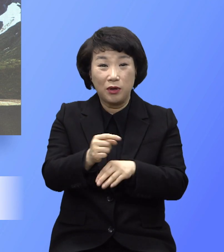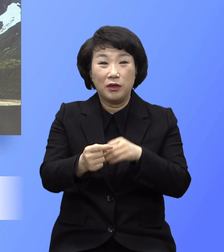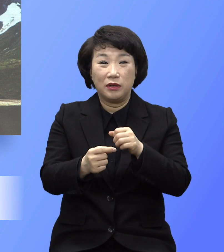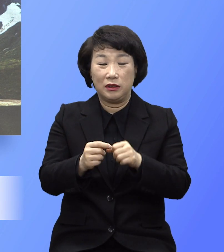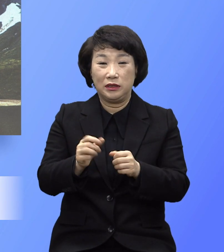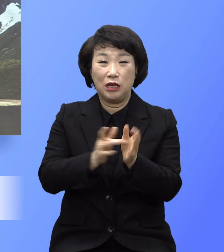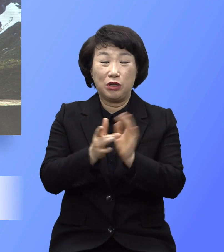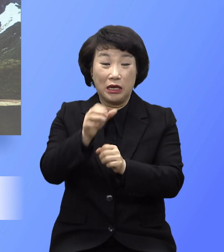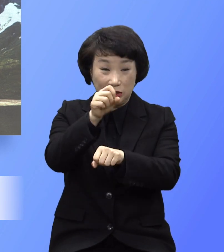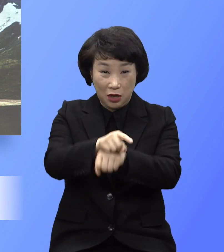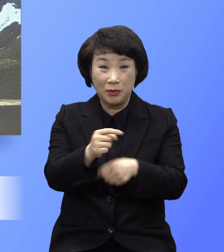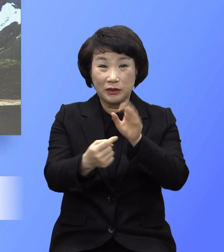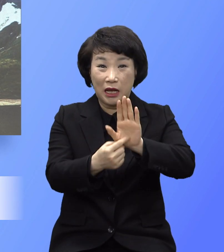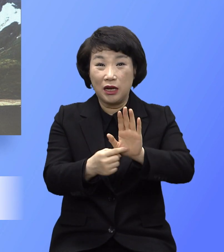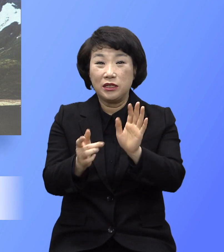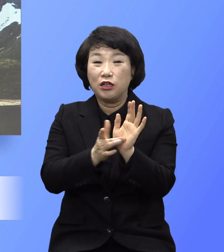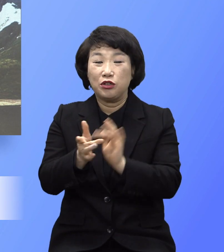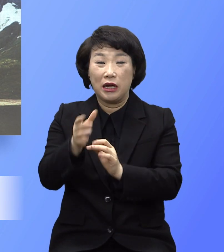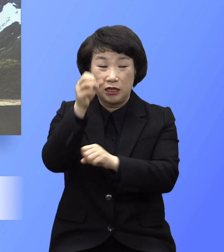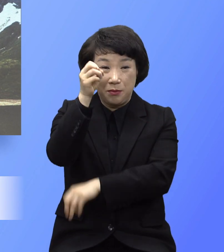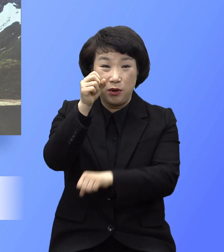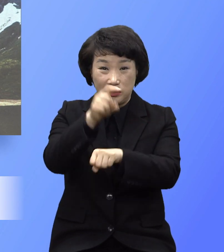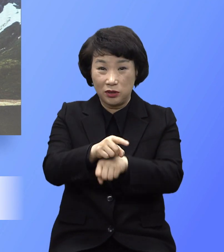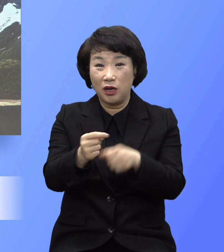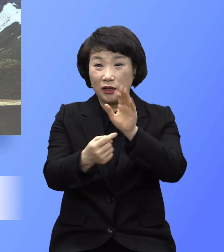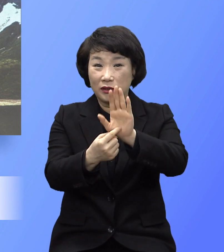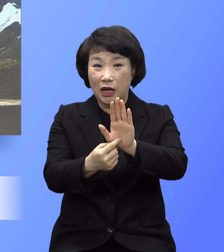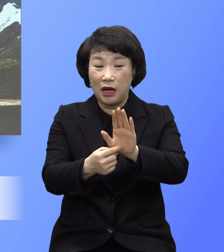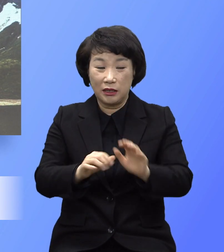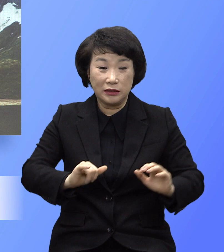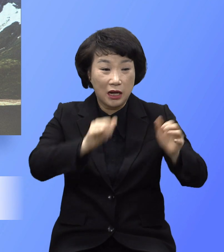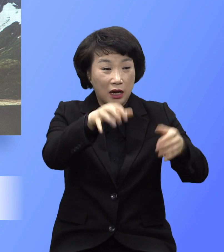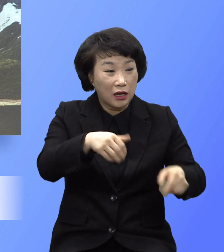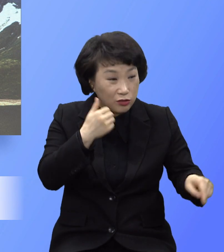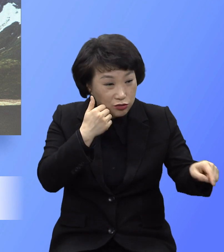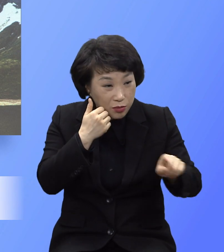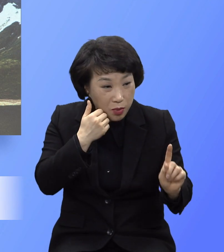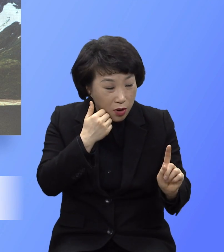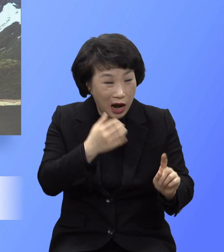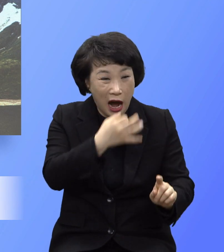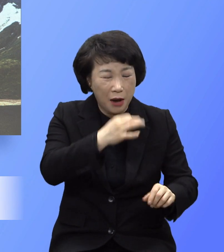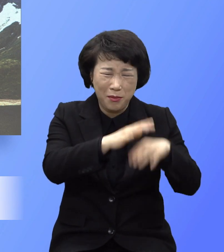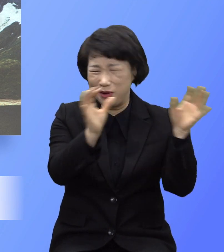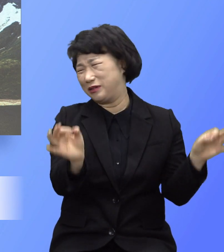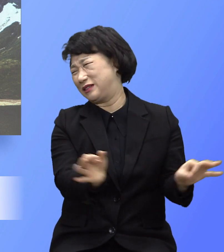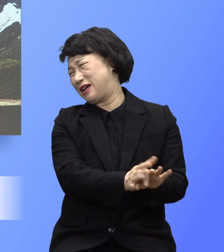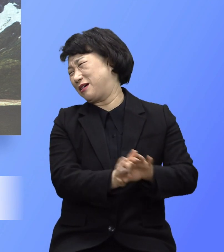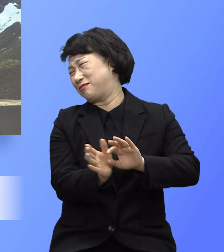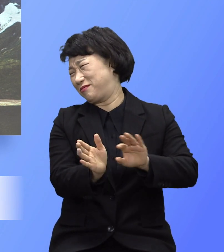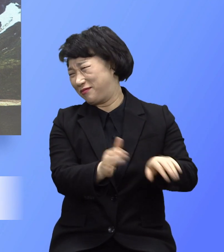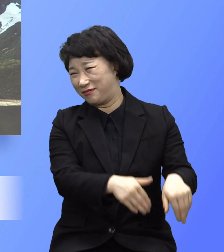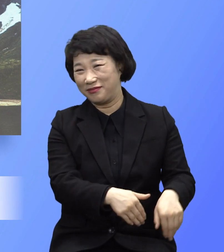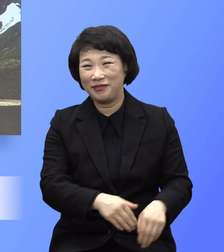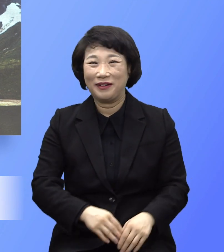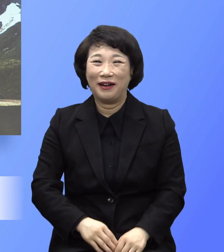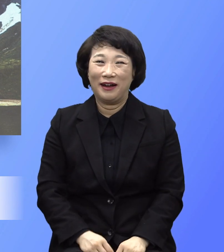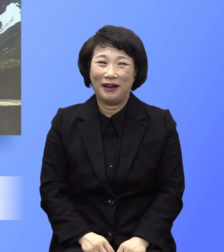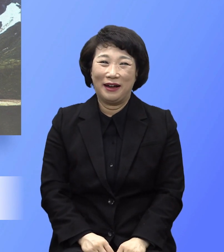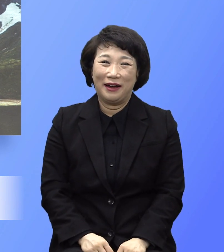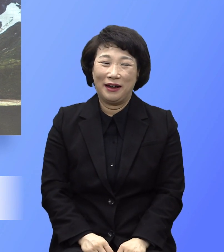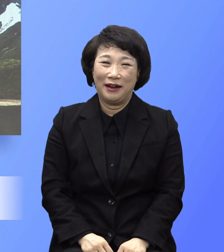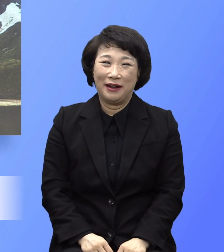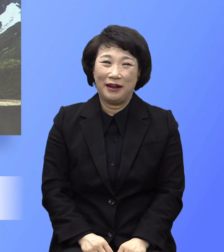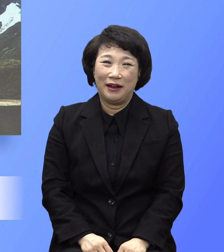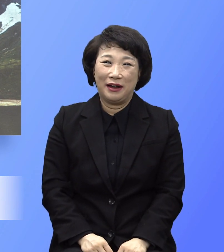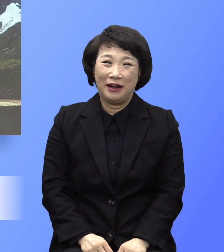나타나고 예수의 근성이 나타나고 세상에 욕심이 온데간데 없이 사라지더라, 그